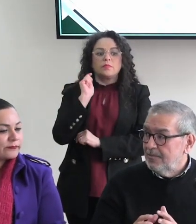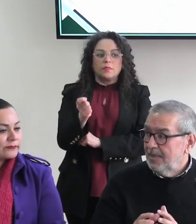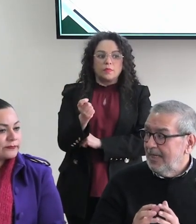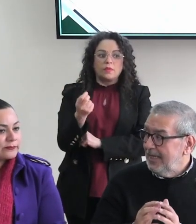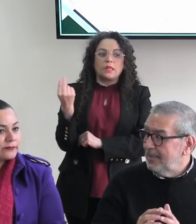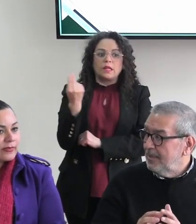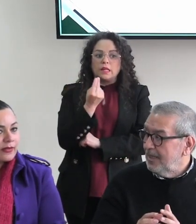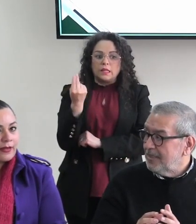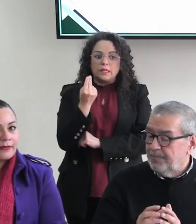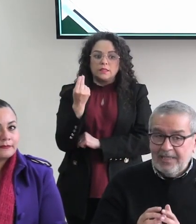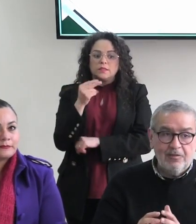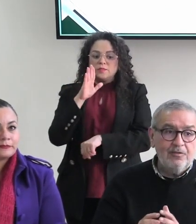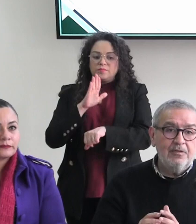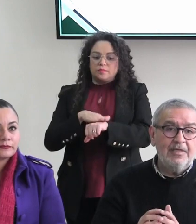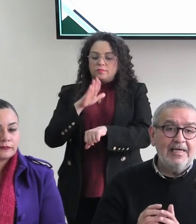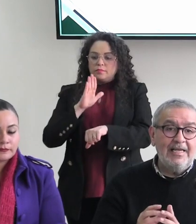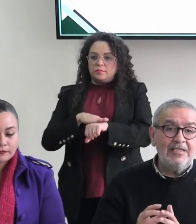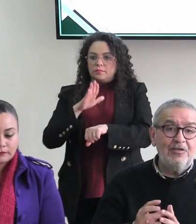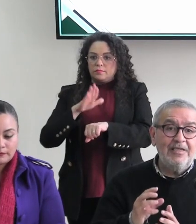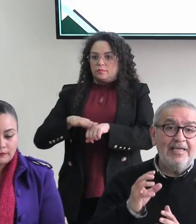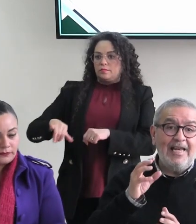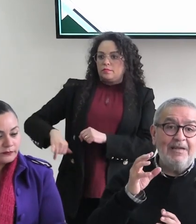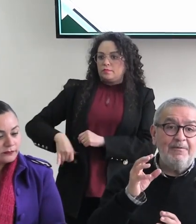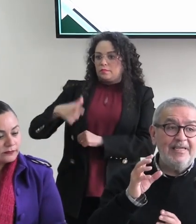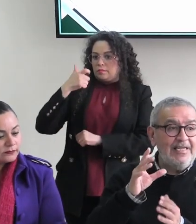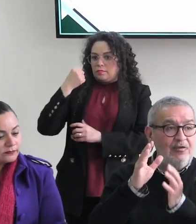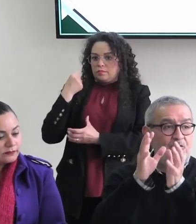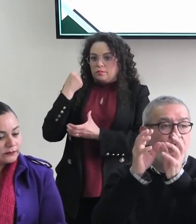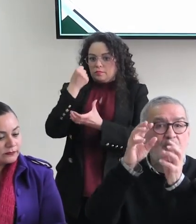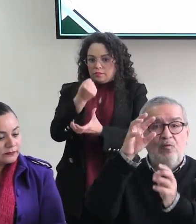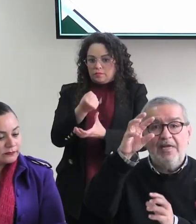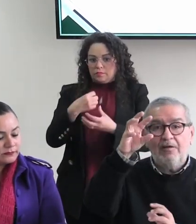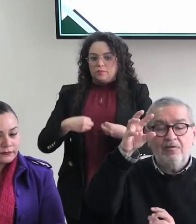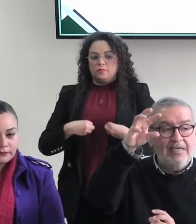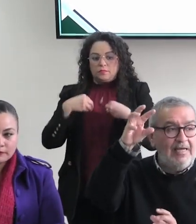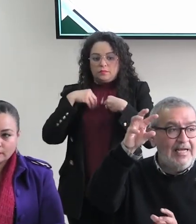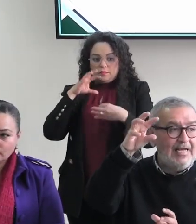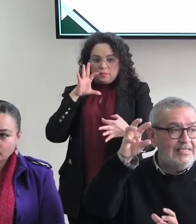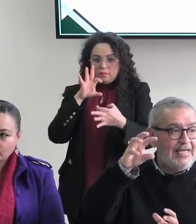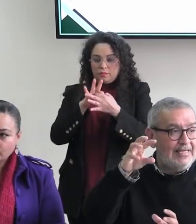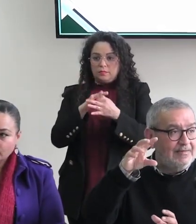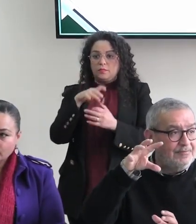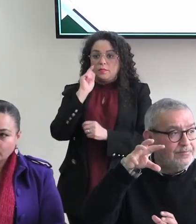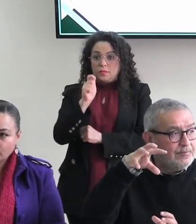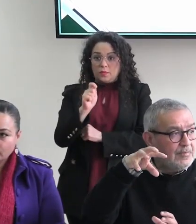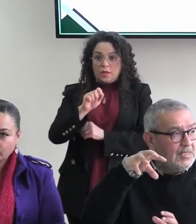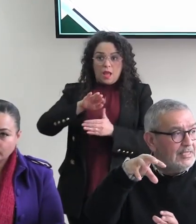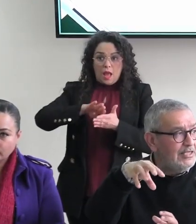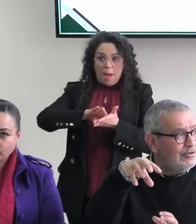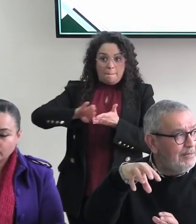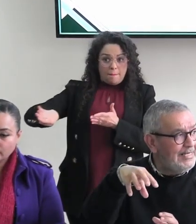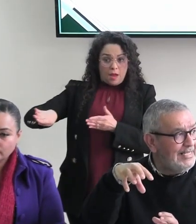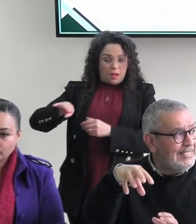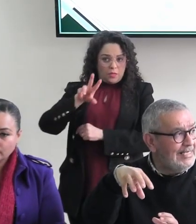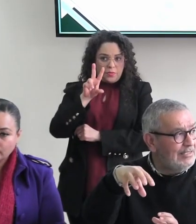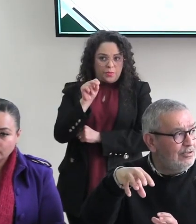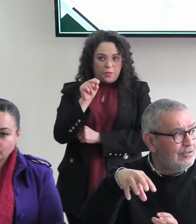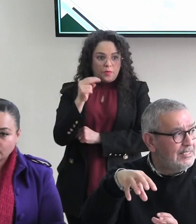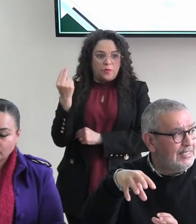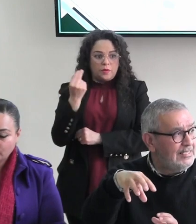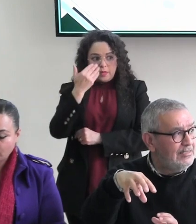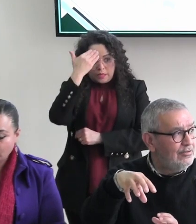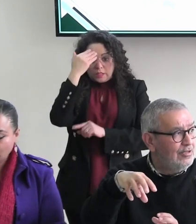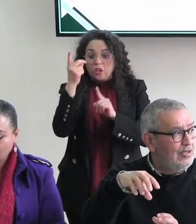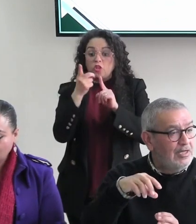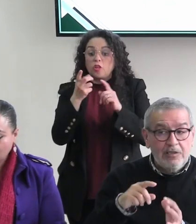más en aspectos que relacionen a la vivienda no como una cosa acá aislada, sino saber en qué territorio